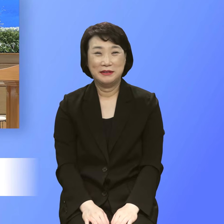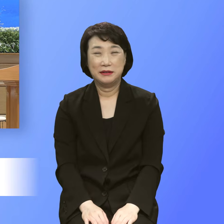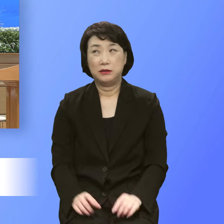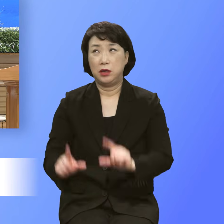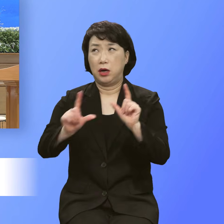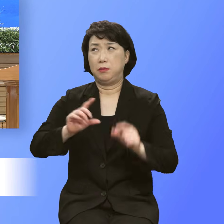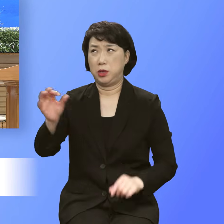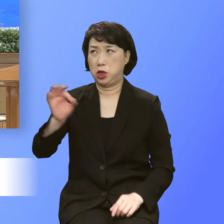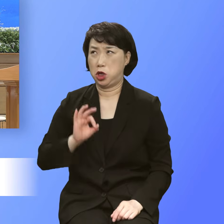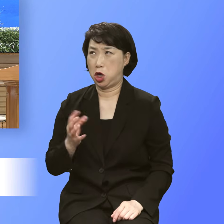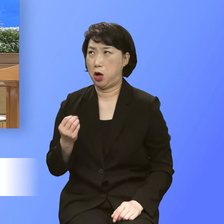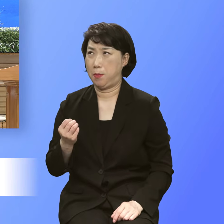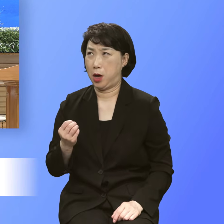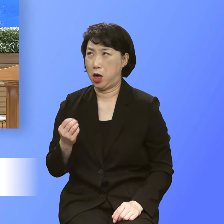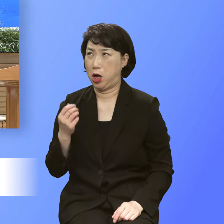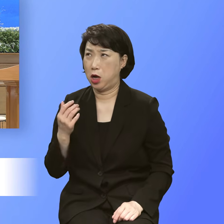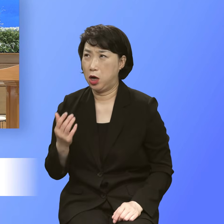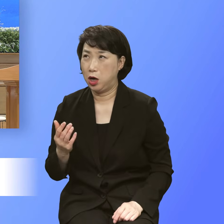생활비 얼마 받아?